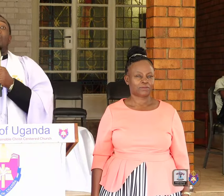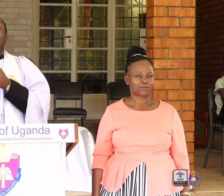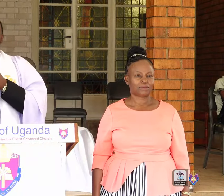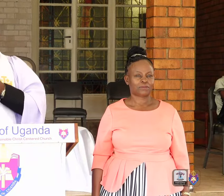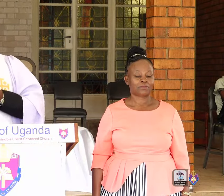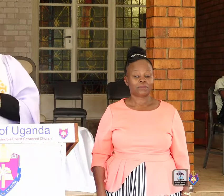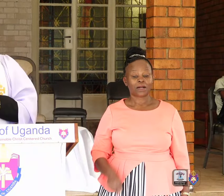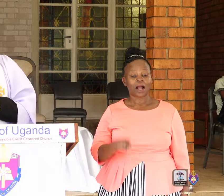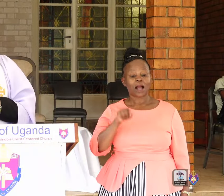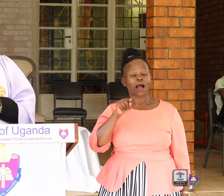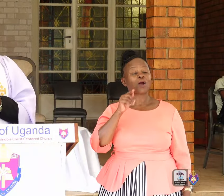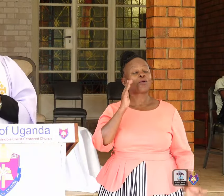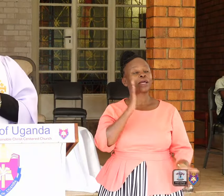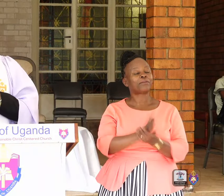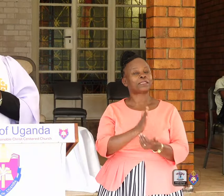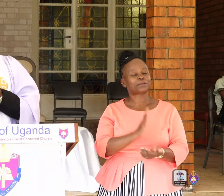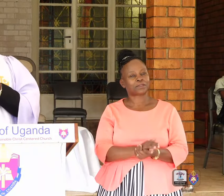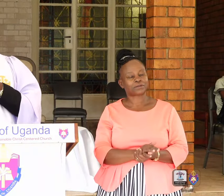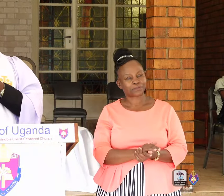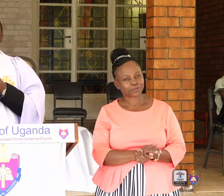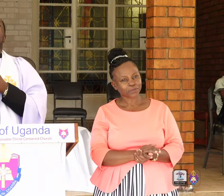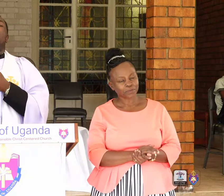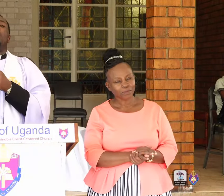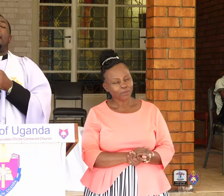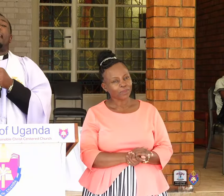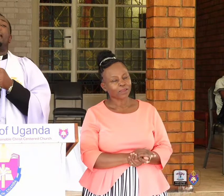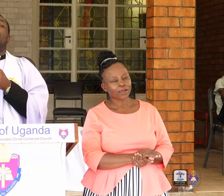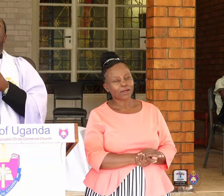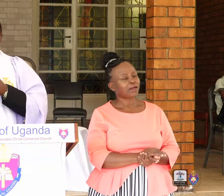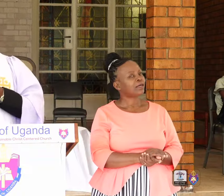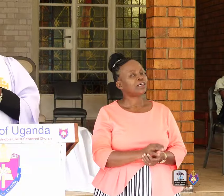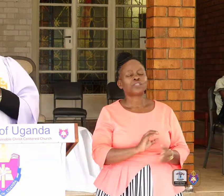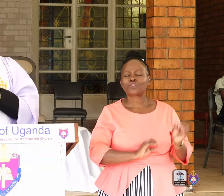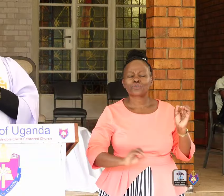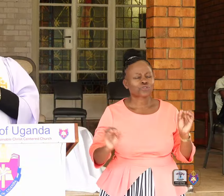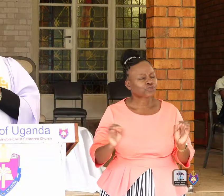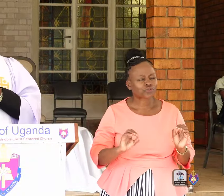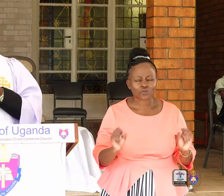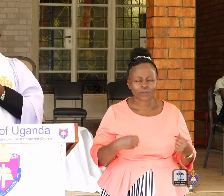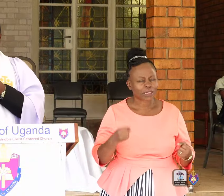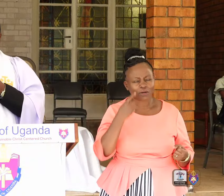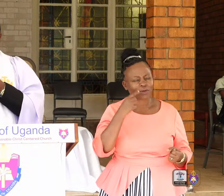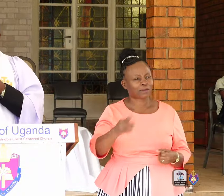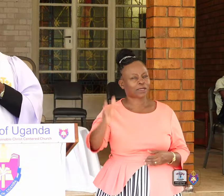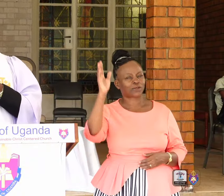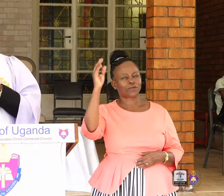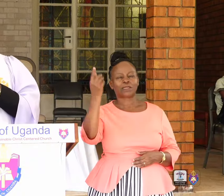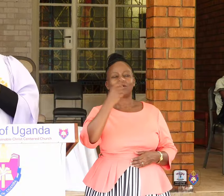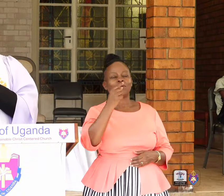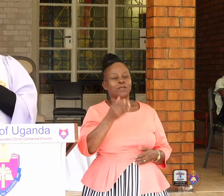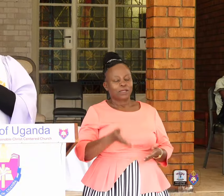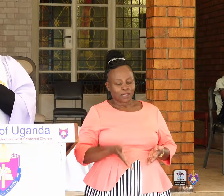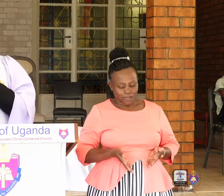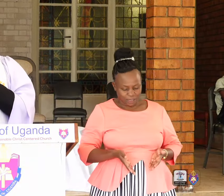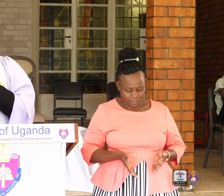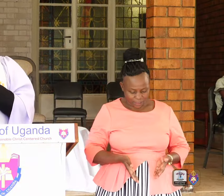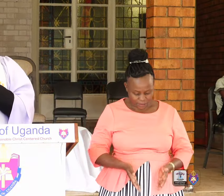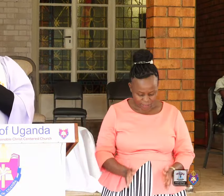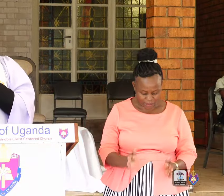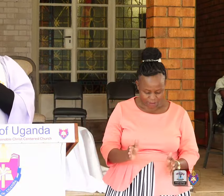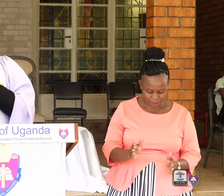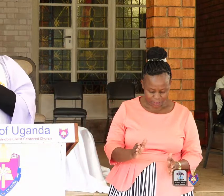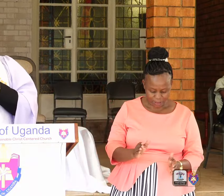ago ge mazima titewali agenda kulaba Katonda okujjako ng'azaalibwa